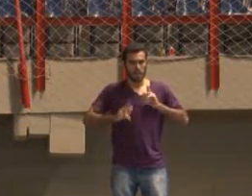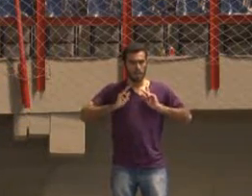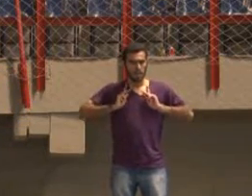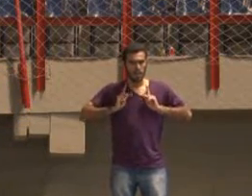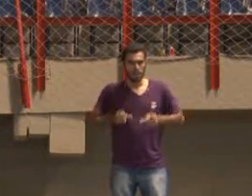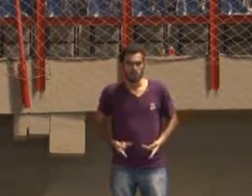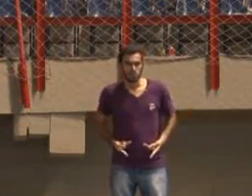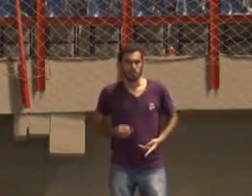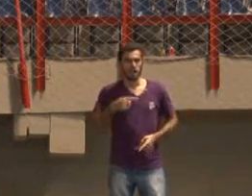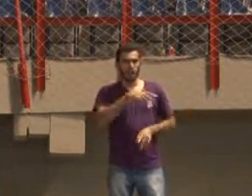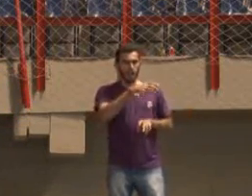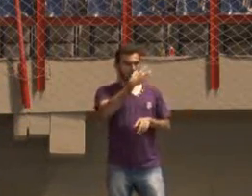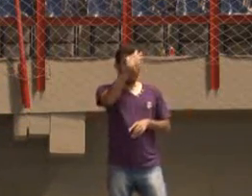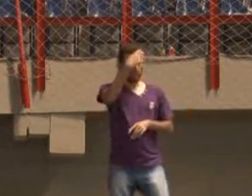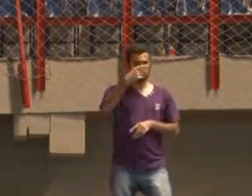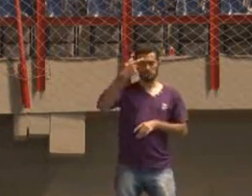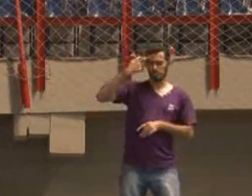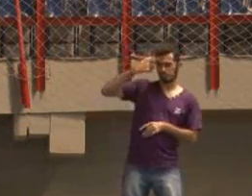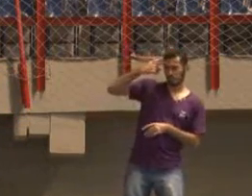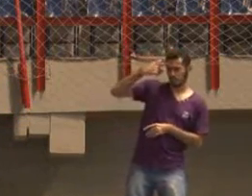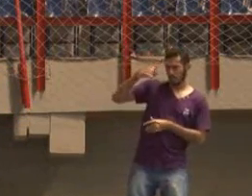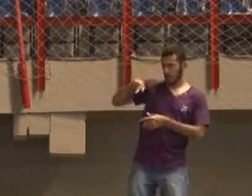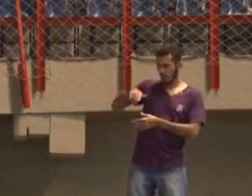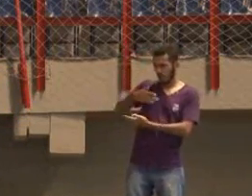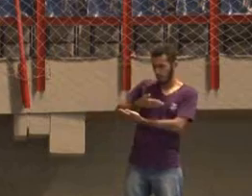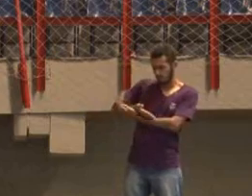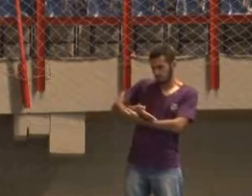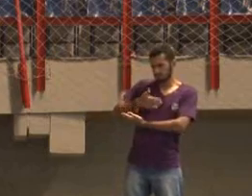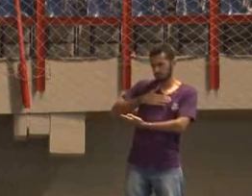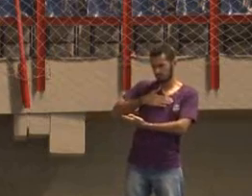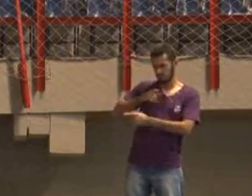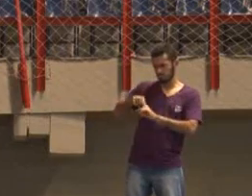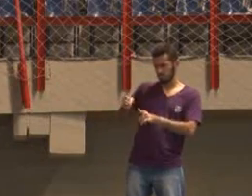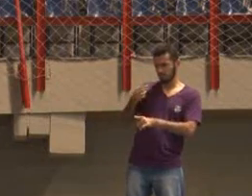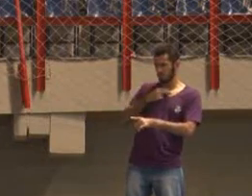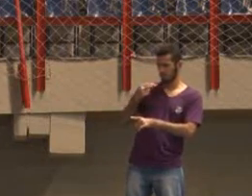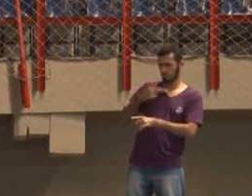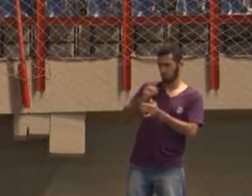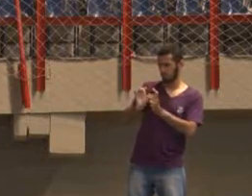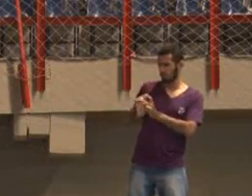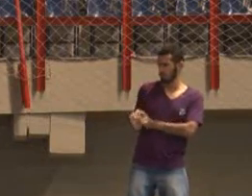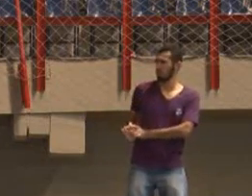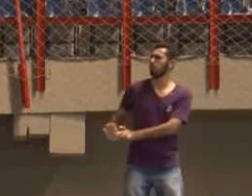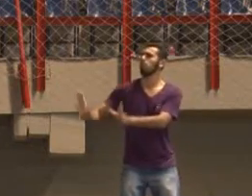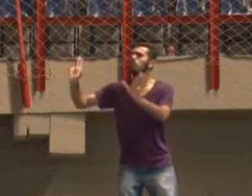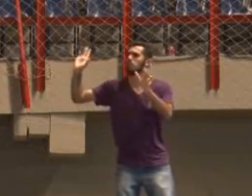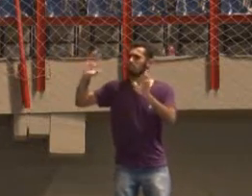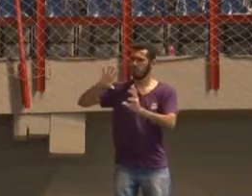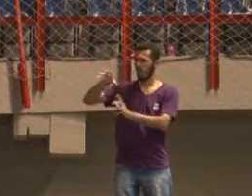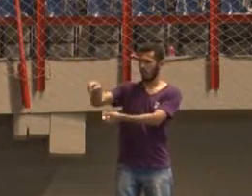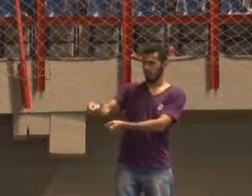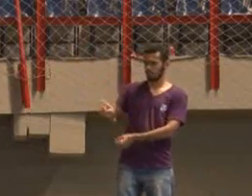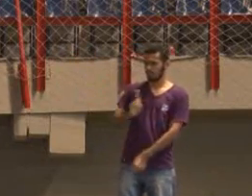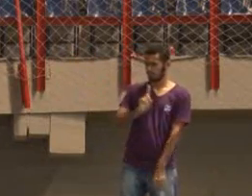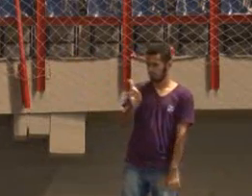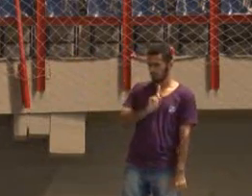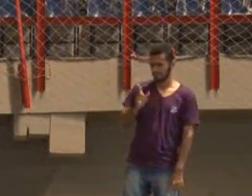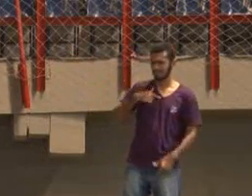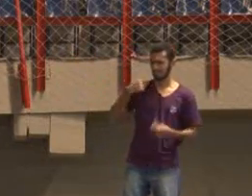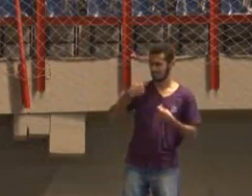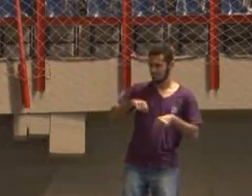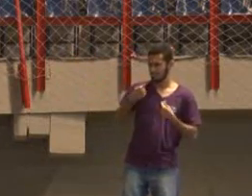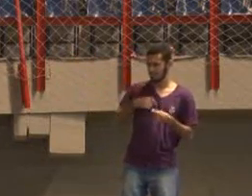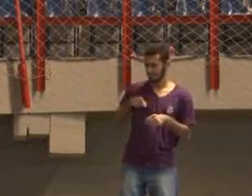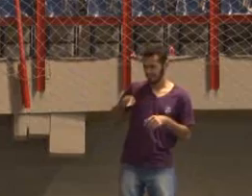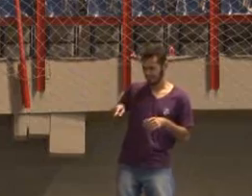esse monstro à solta não. É meu filho? É. Mas isso é um animal, é um monstro, eu não vou deixar meu filho solto não. Eu tenho que construir